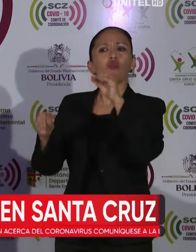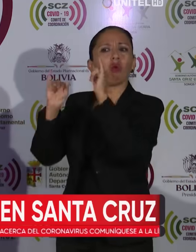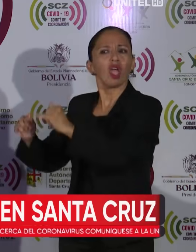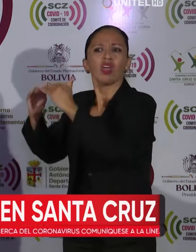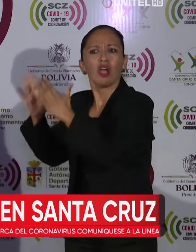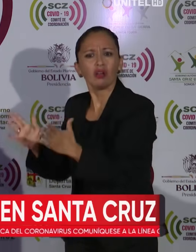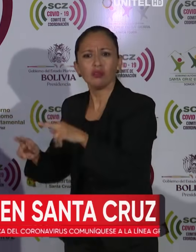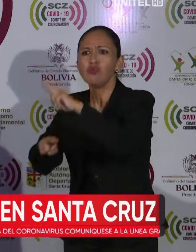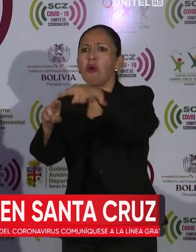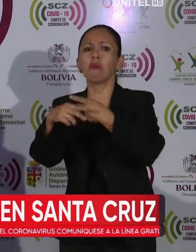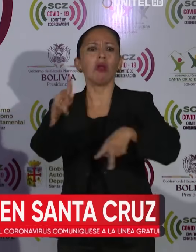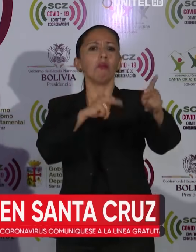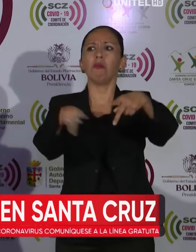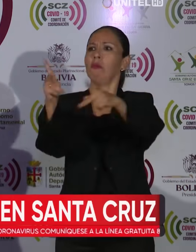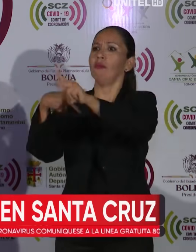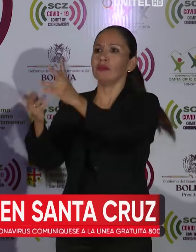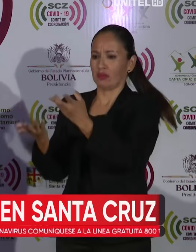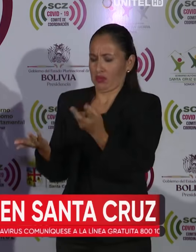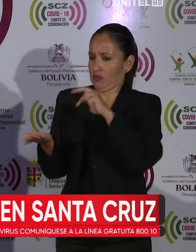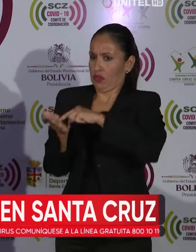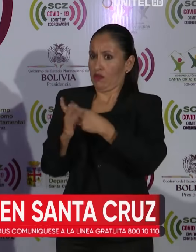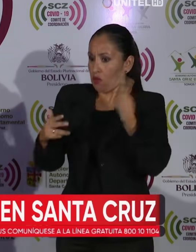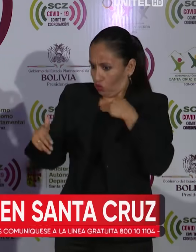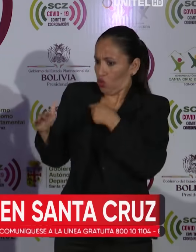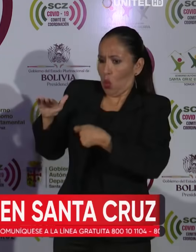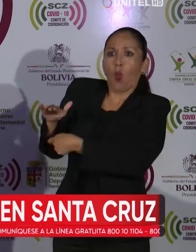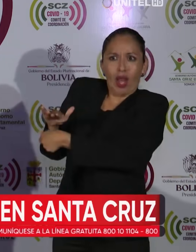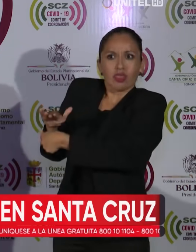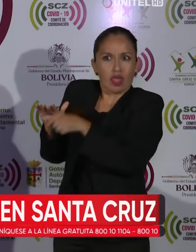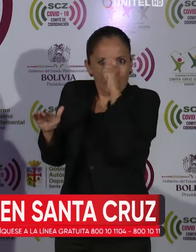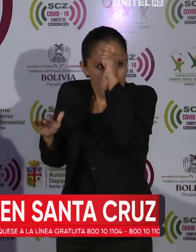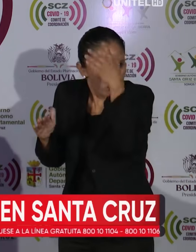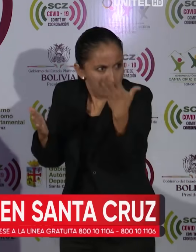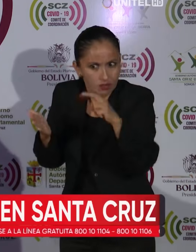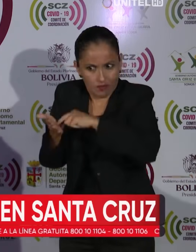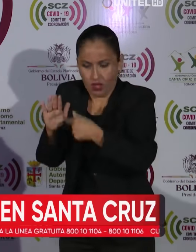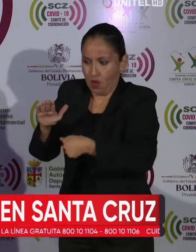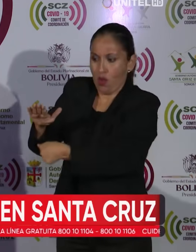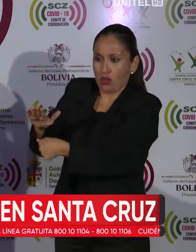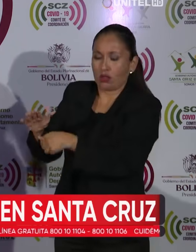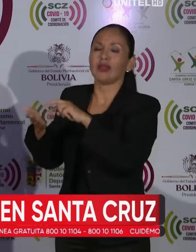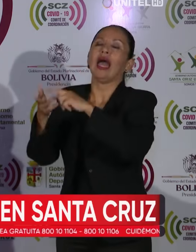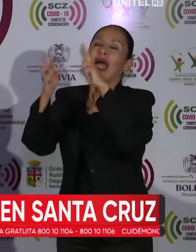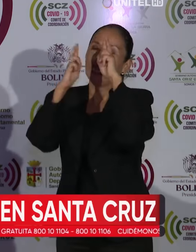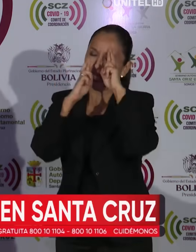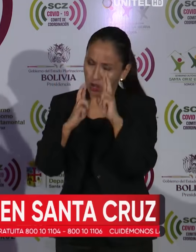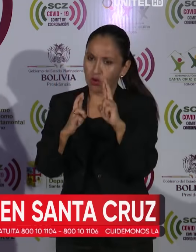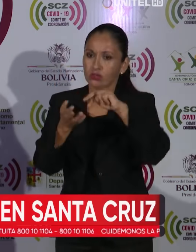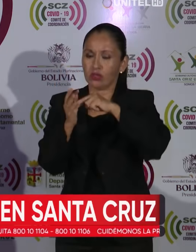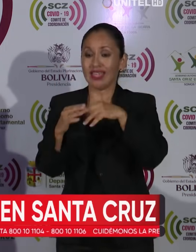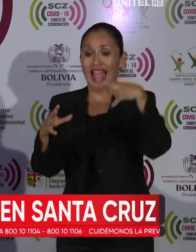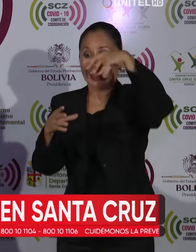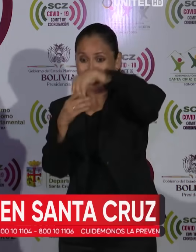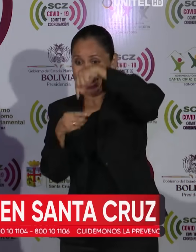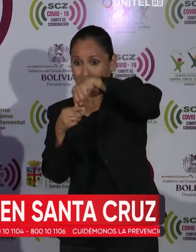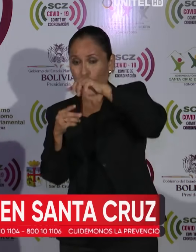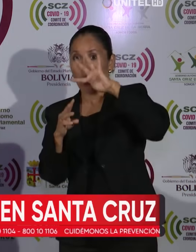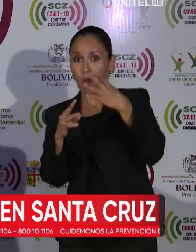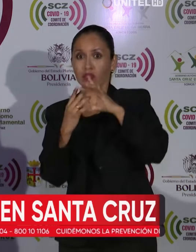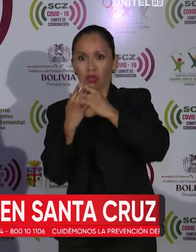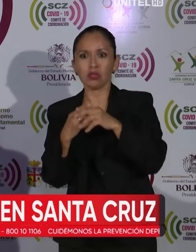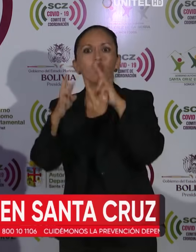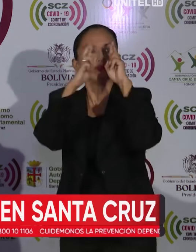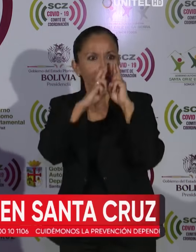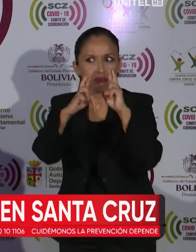porque en teoría estamos en cuarentena todavía. Y hay que reconocer que dentro del cuarto anillo se respeta